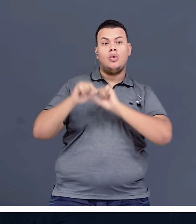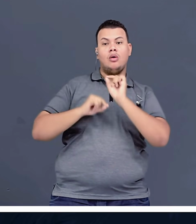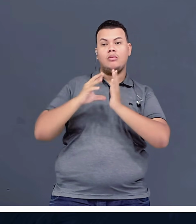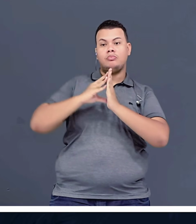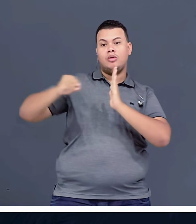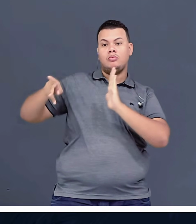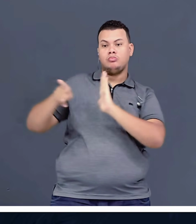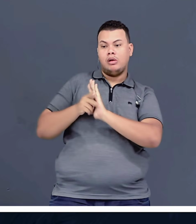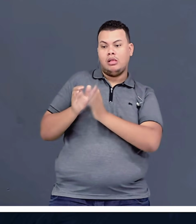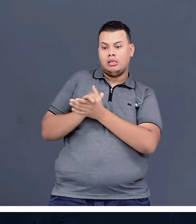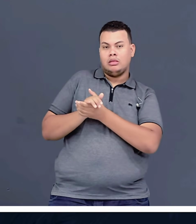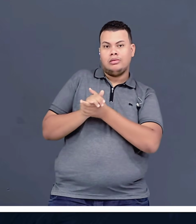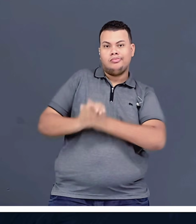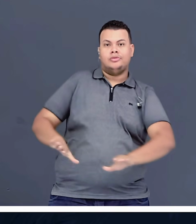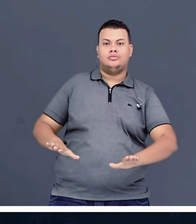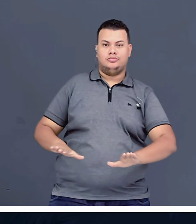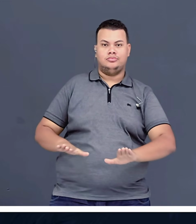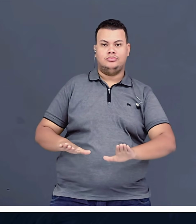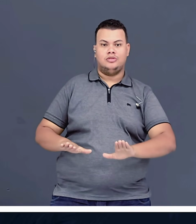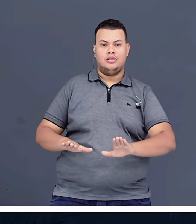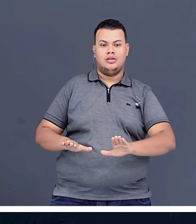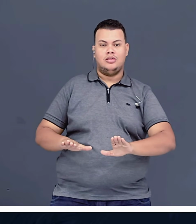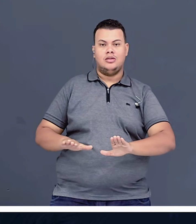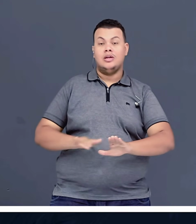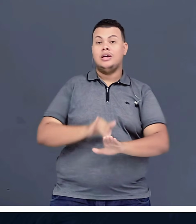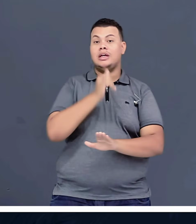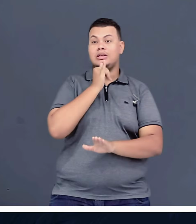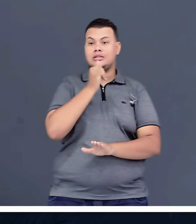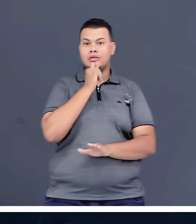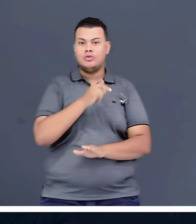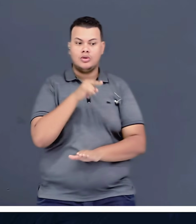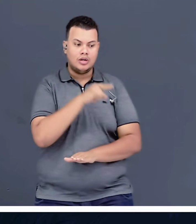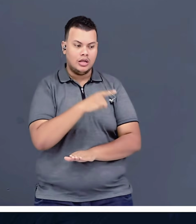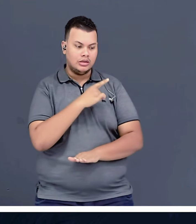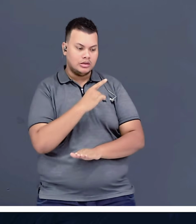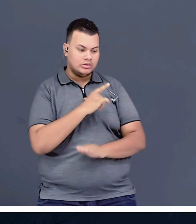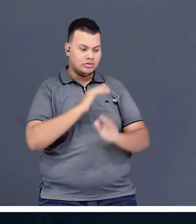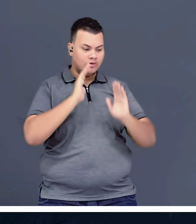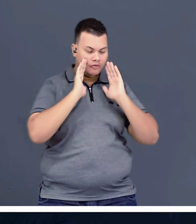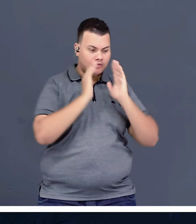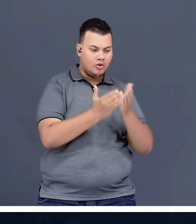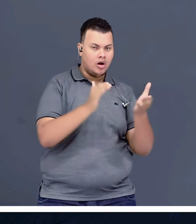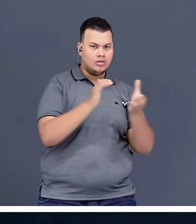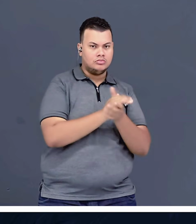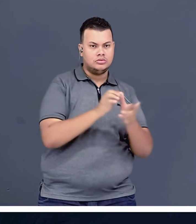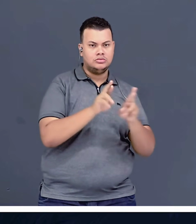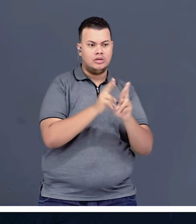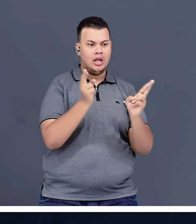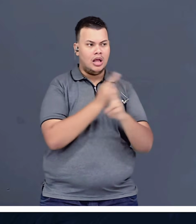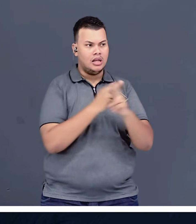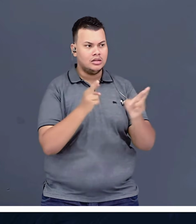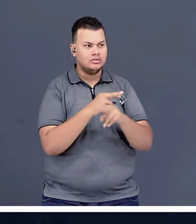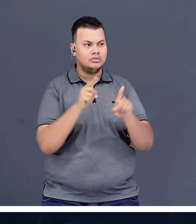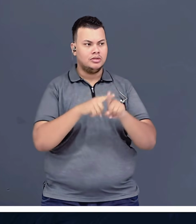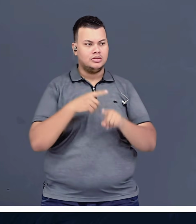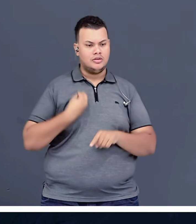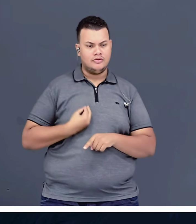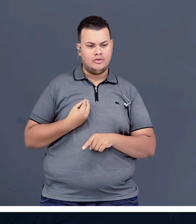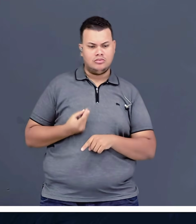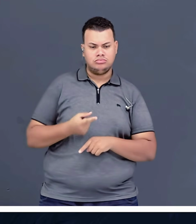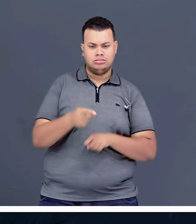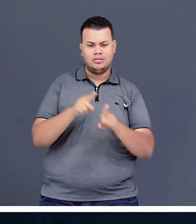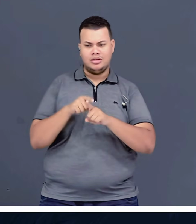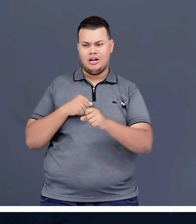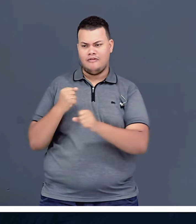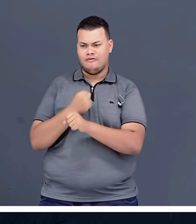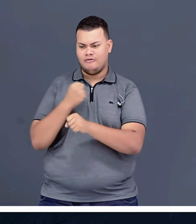do divórcio. Então, ao invés dessa pessoa conduzir o seu casamento, a sua relação, a sua família para viver a abundância,